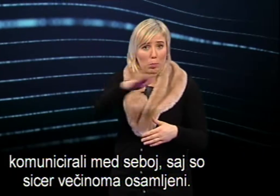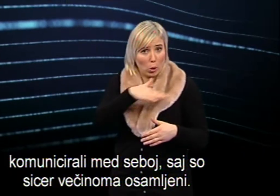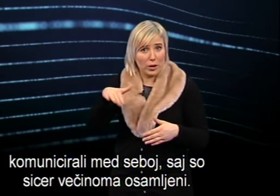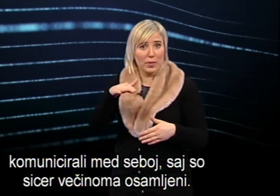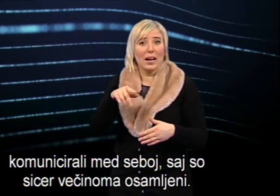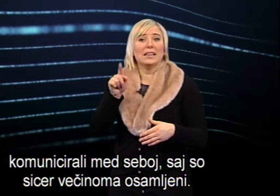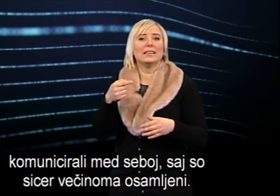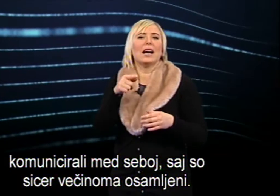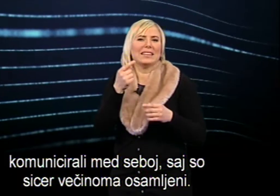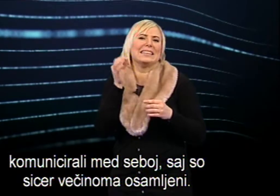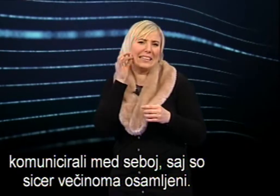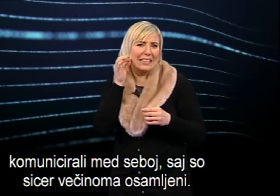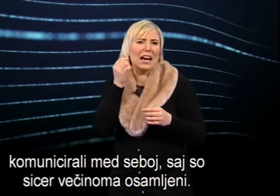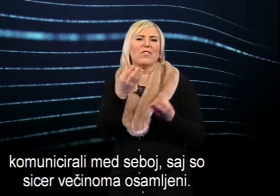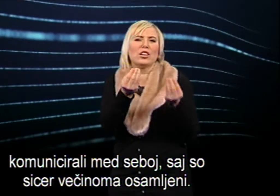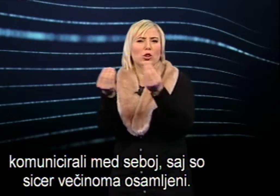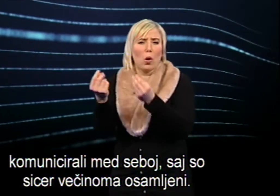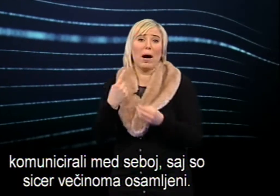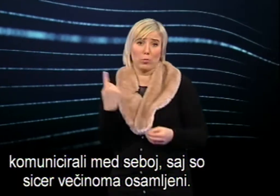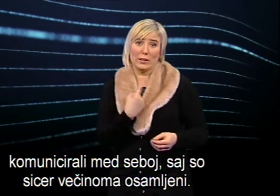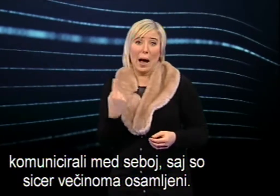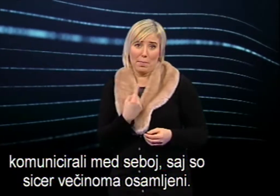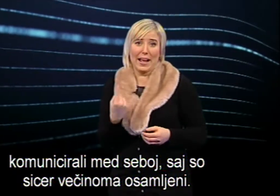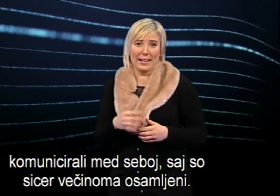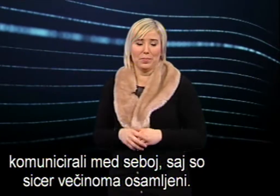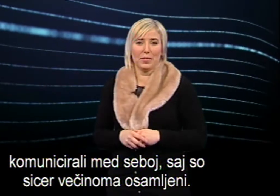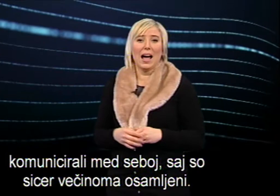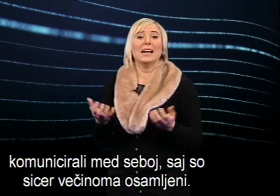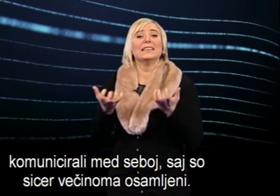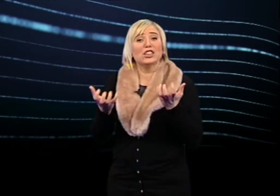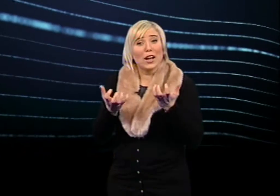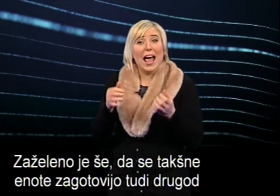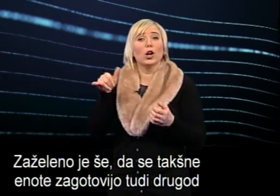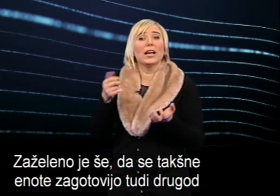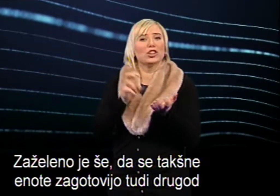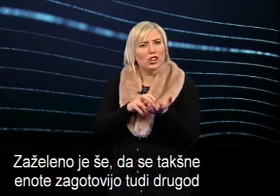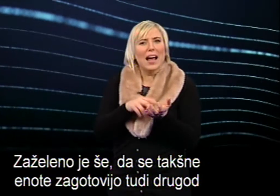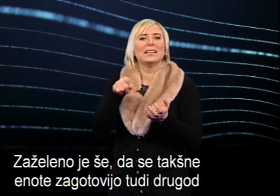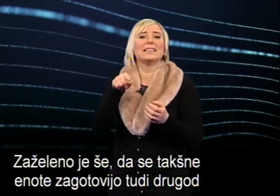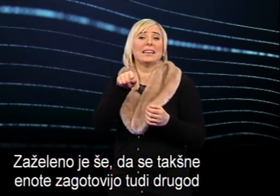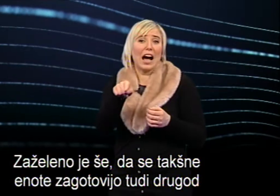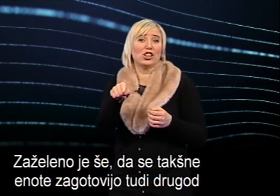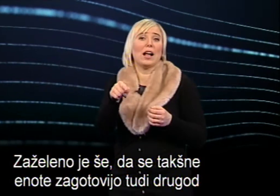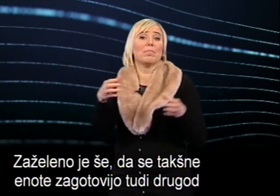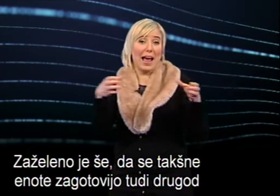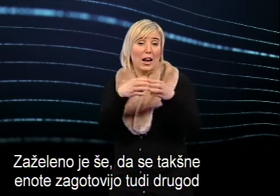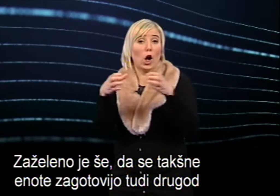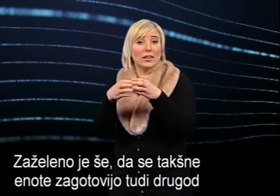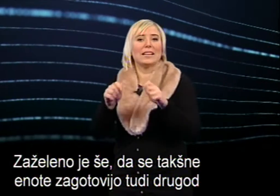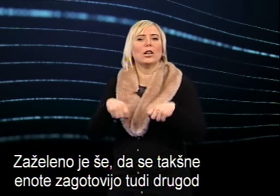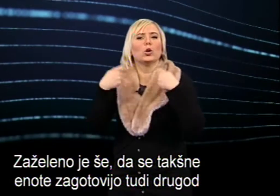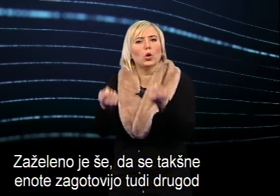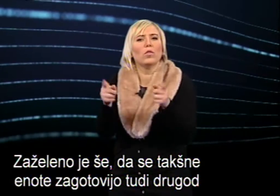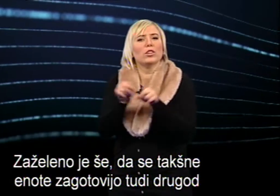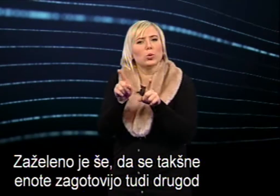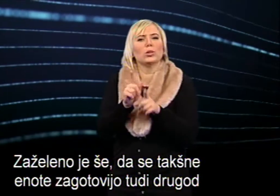med seboj, saj sicer večinoma osamljeni. Želeno je še, da se takšne